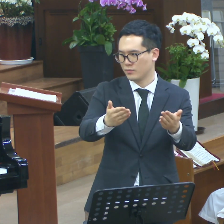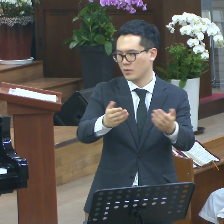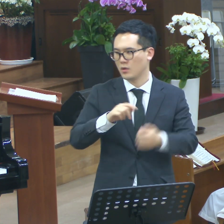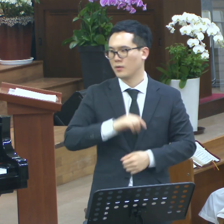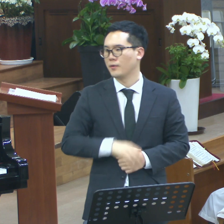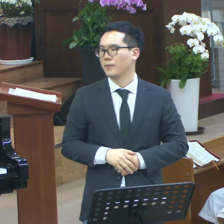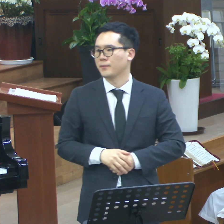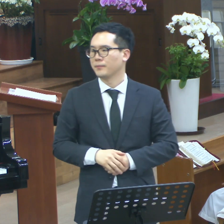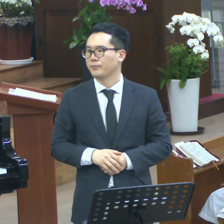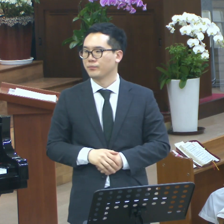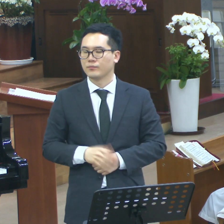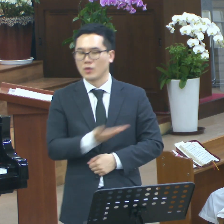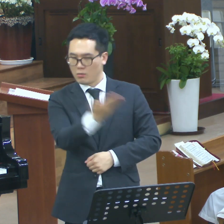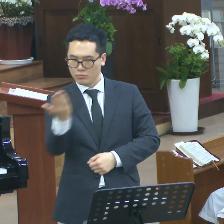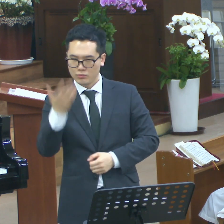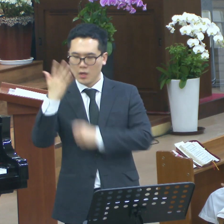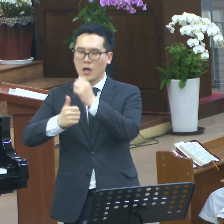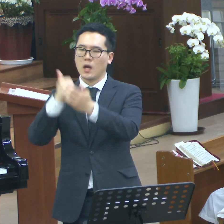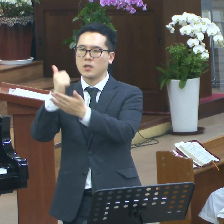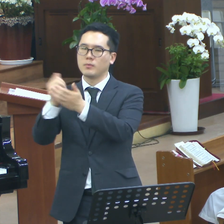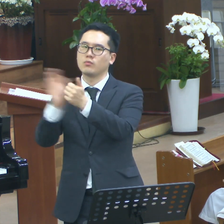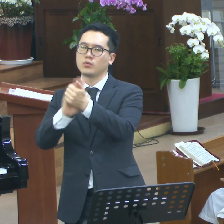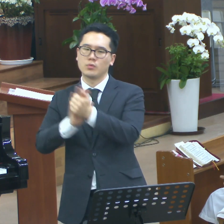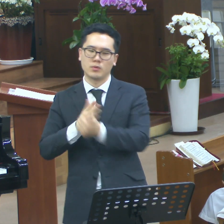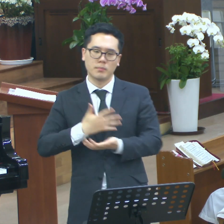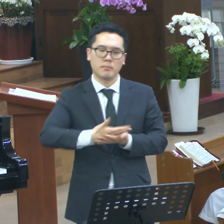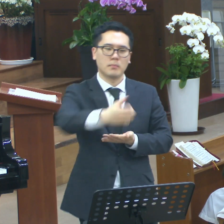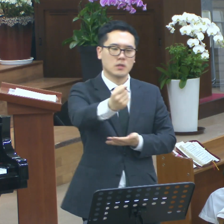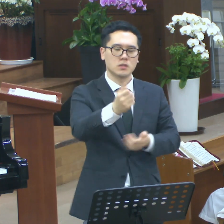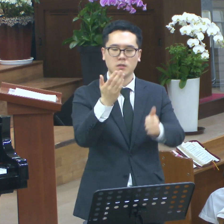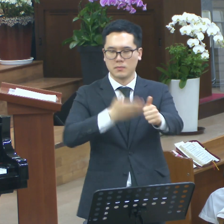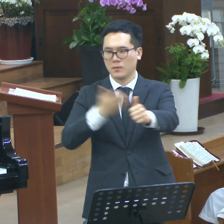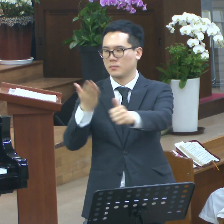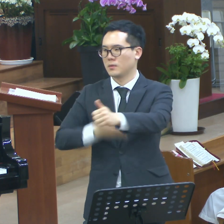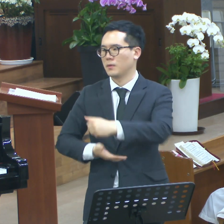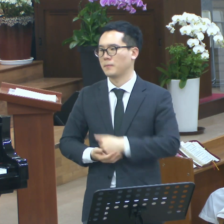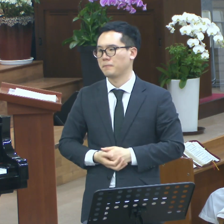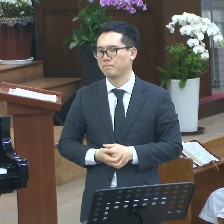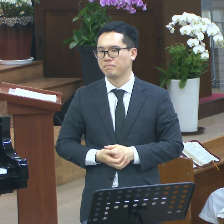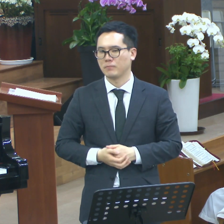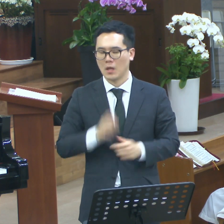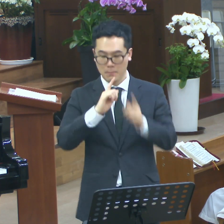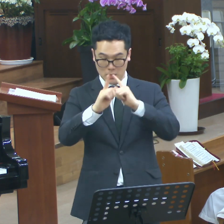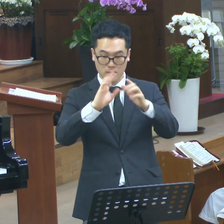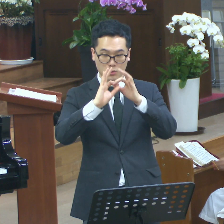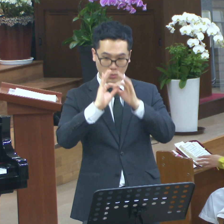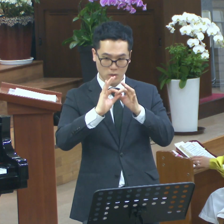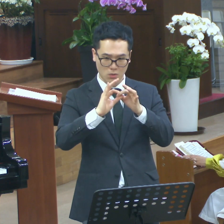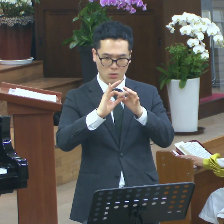하나님의 위로를 받으시기를 바랍니다. 말씀을 통해서 위로를 계속 받으셔야 돼요. 그래야지 여러분이 살아날 수